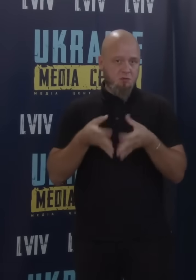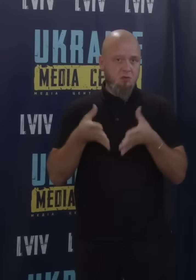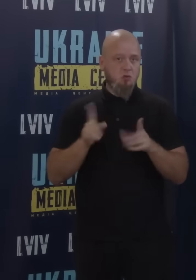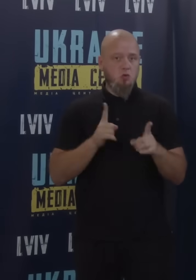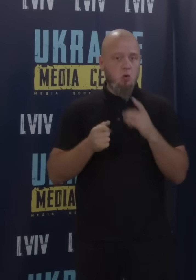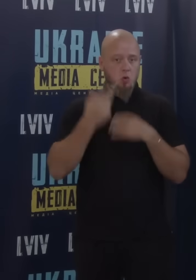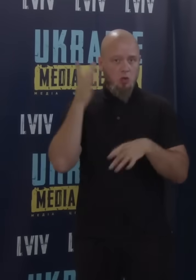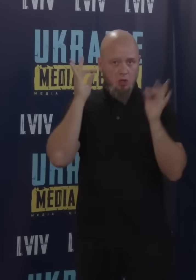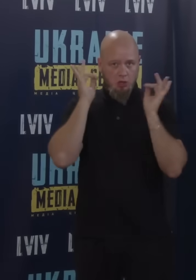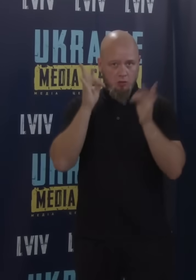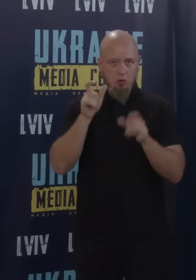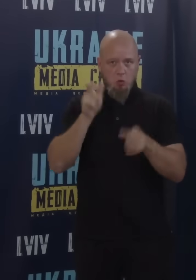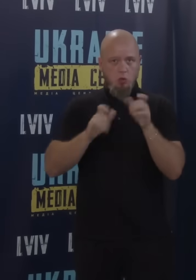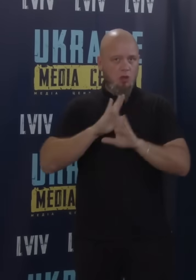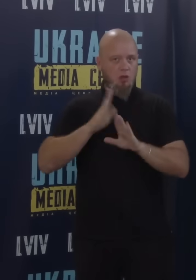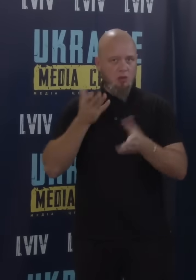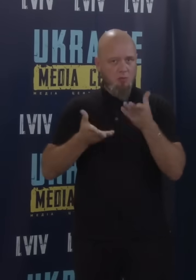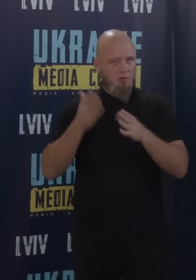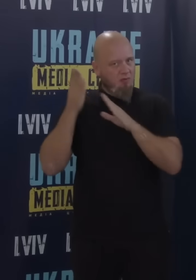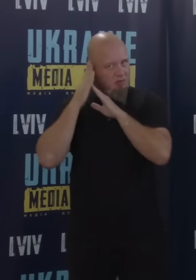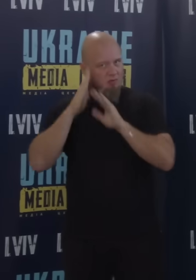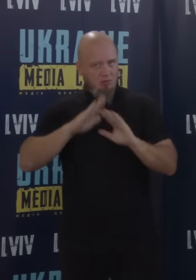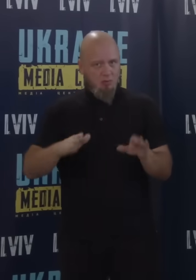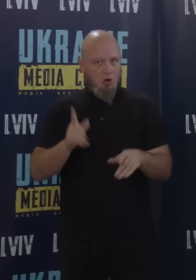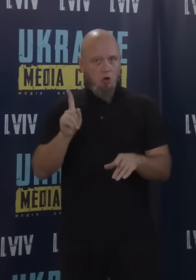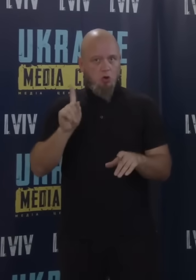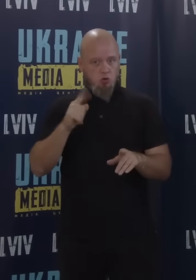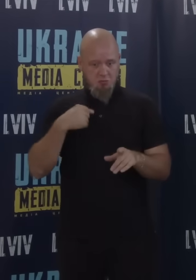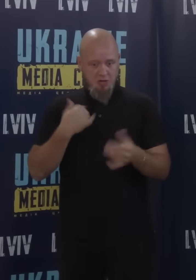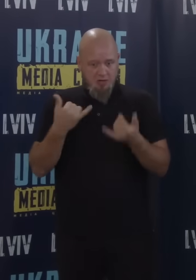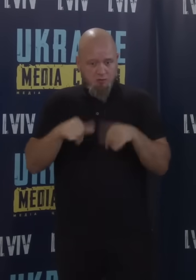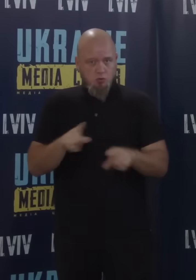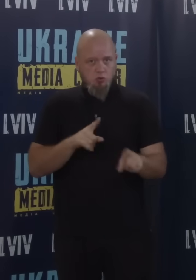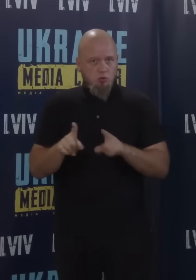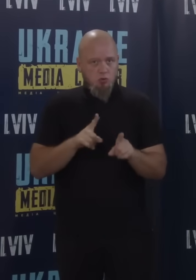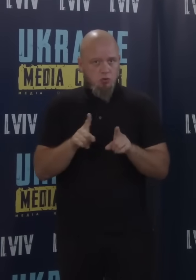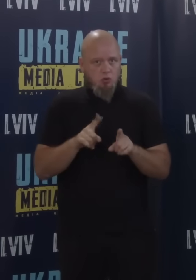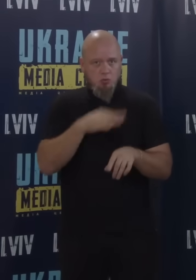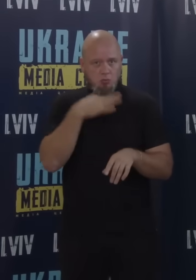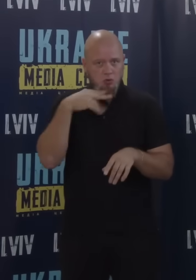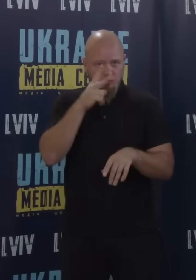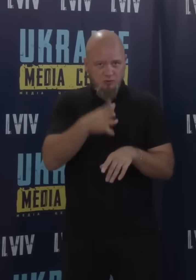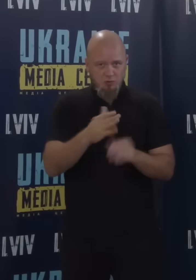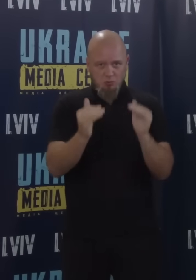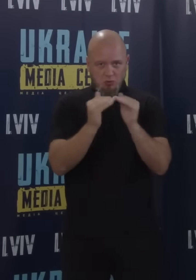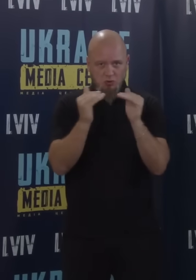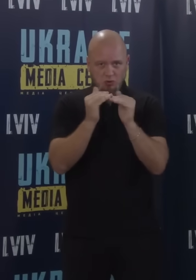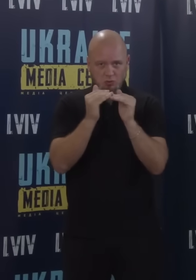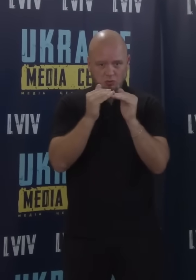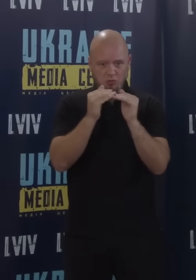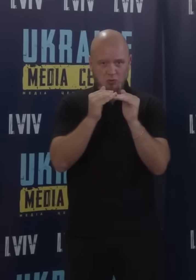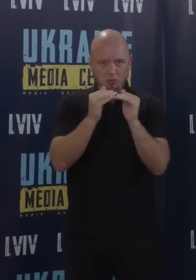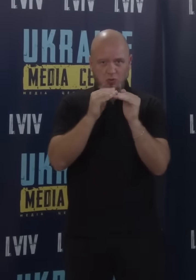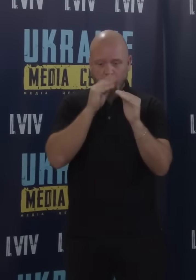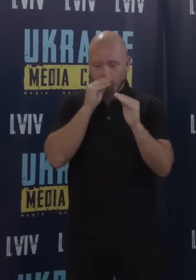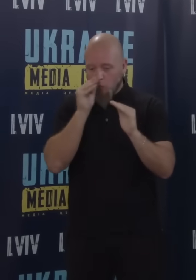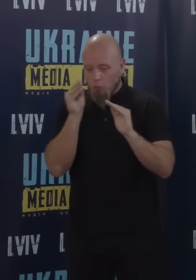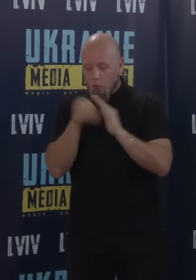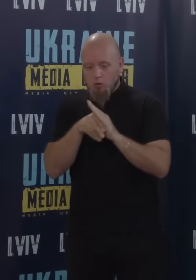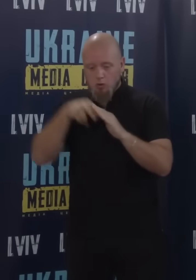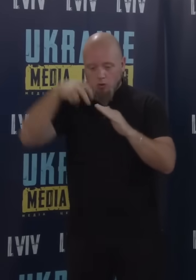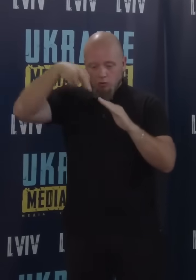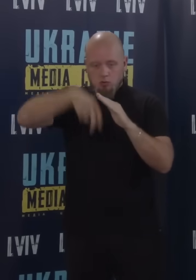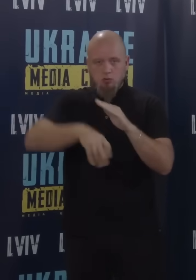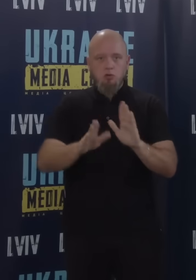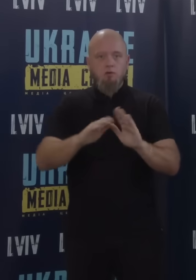Звичайно, що коли тривога, люди, напевно, не сплять. Але що мене дивує, що в багатоквартирному будинку в укриття